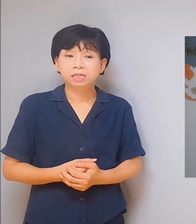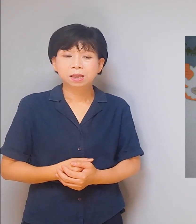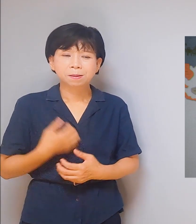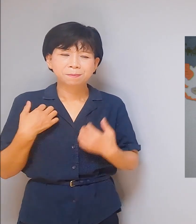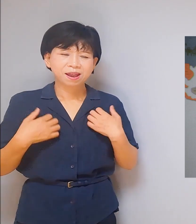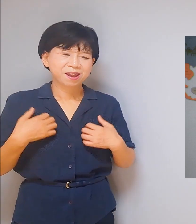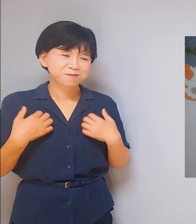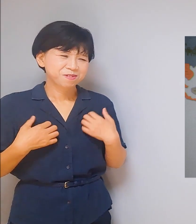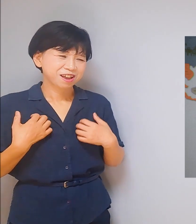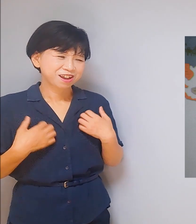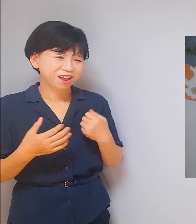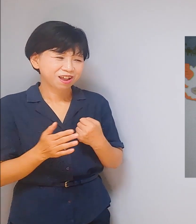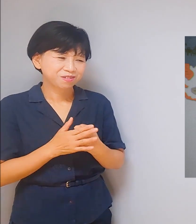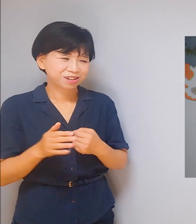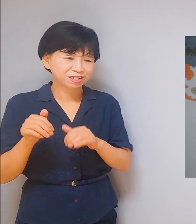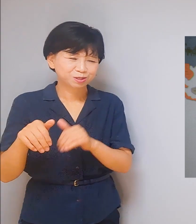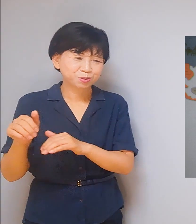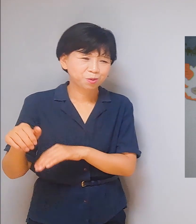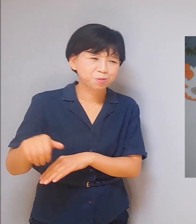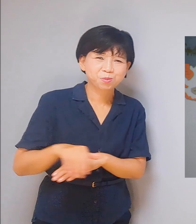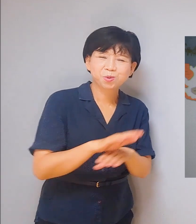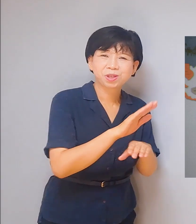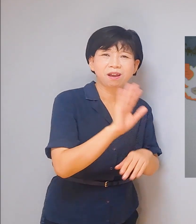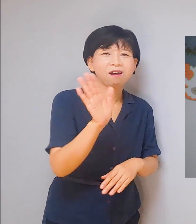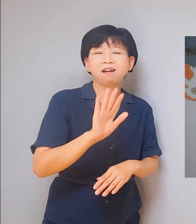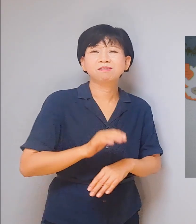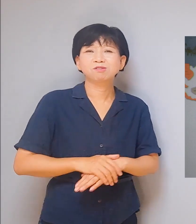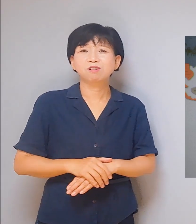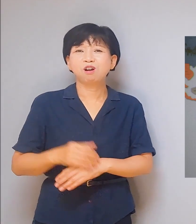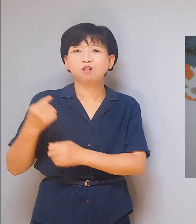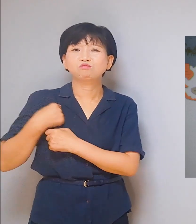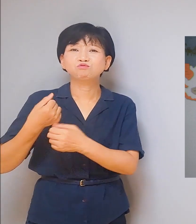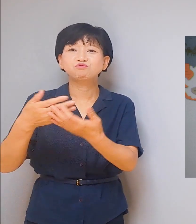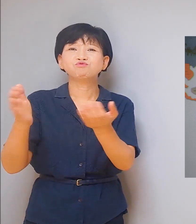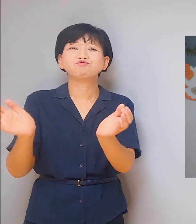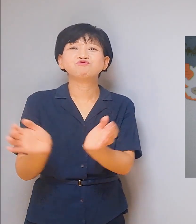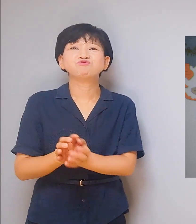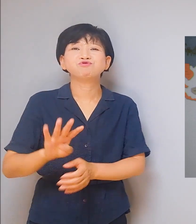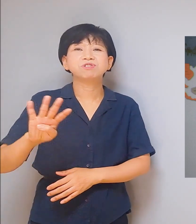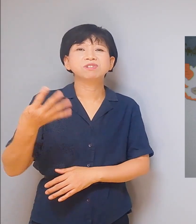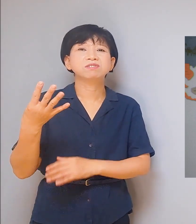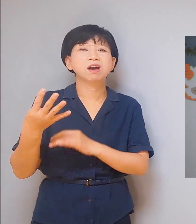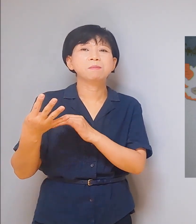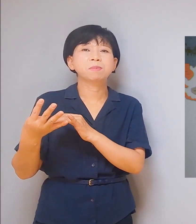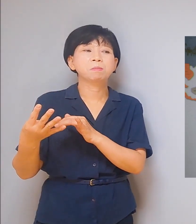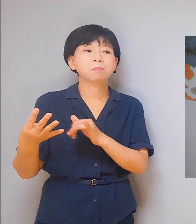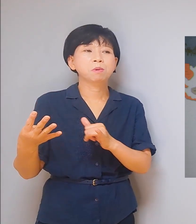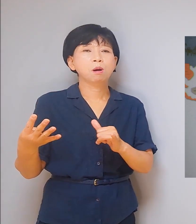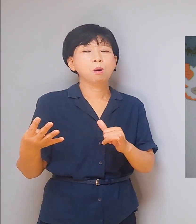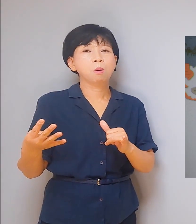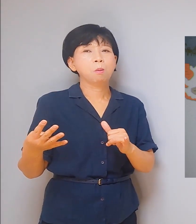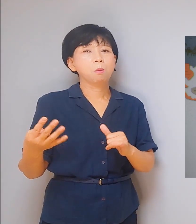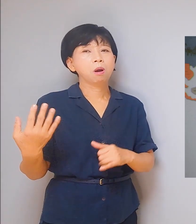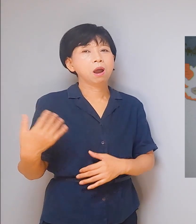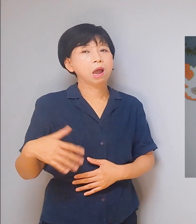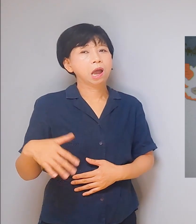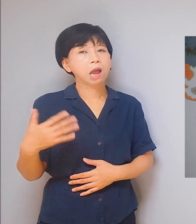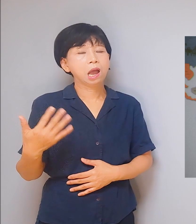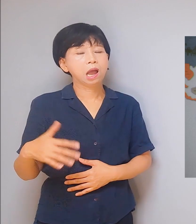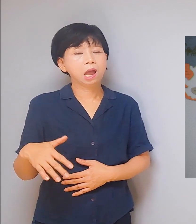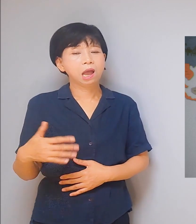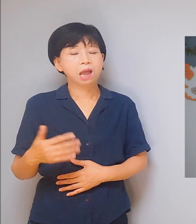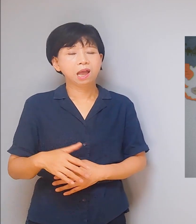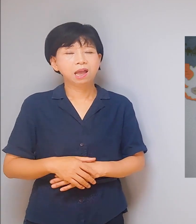게 아니었어요. 무려 400여 명을 데리고 옵니다. 그럼 400여 명은 누굴까? 이